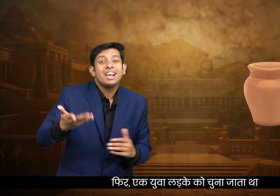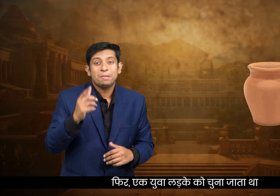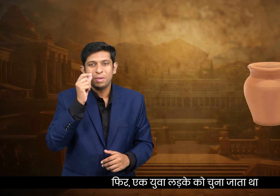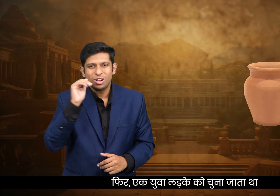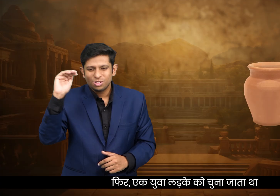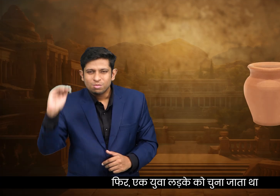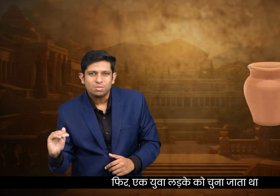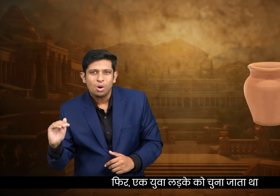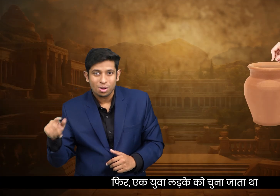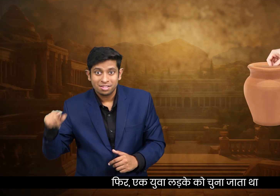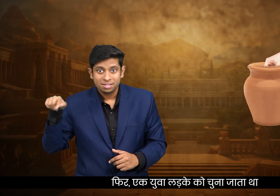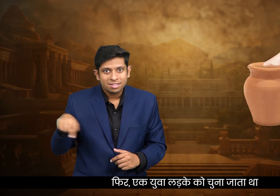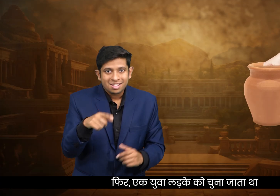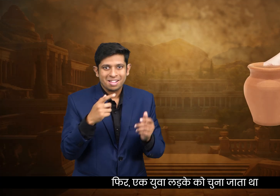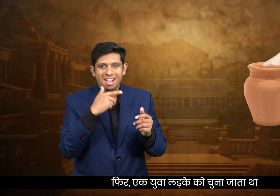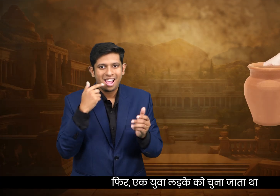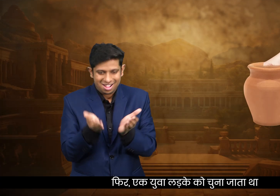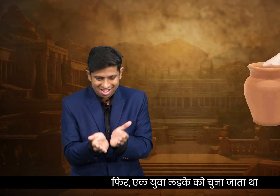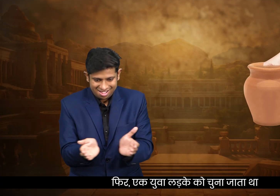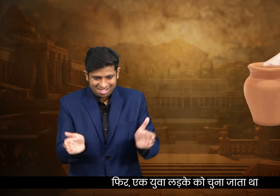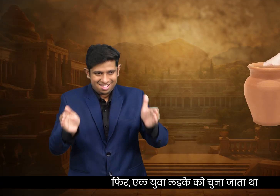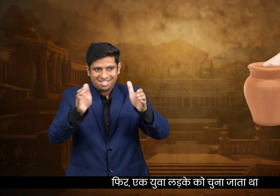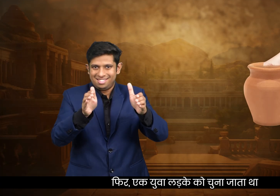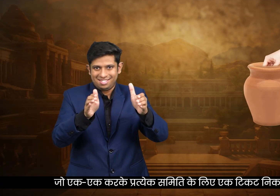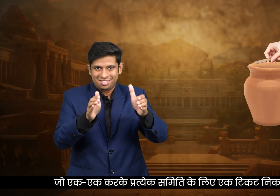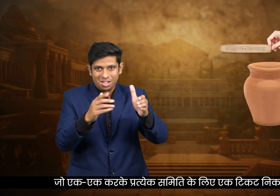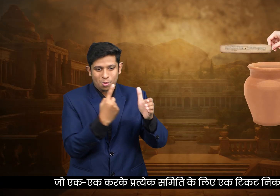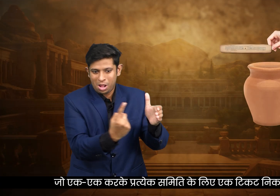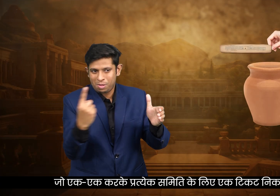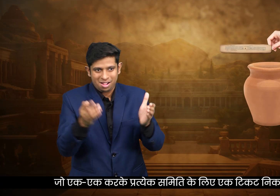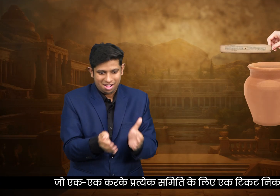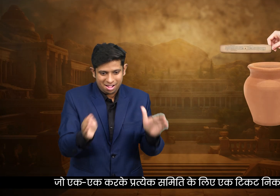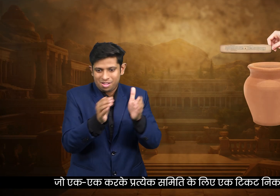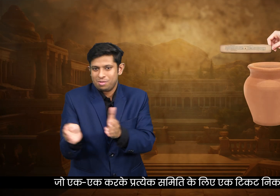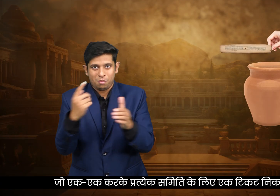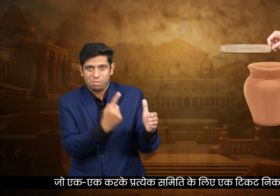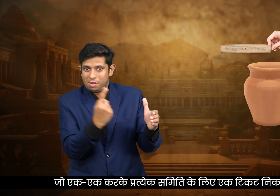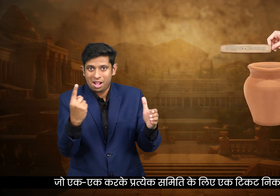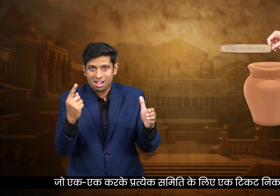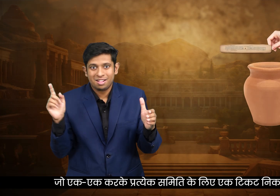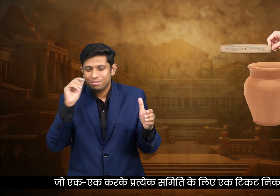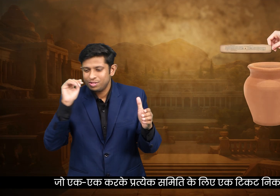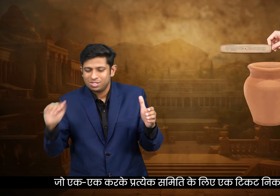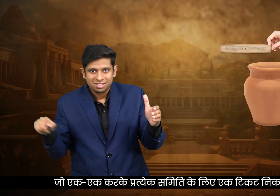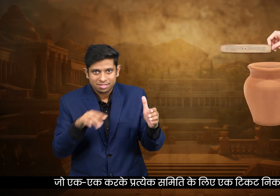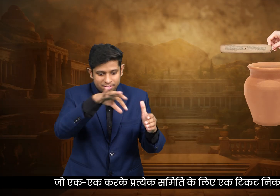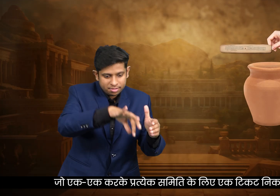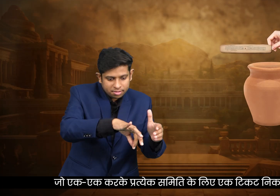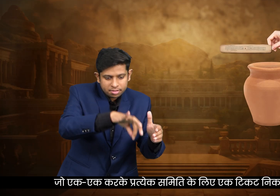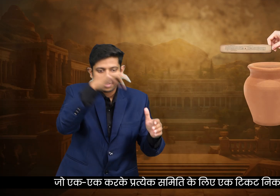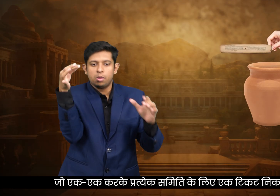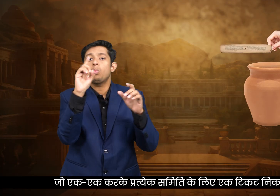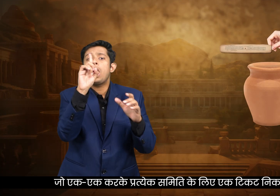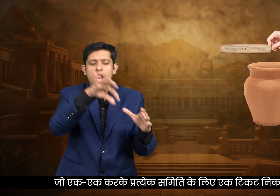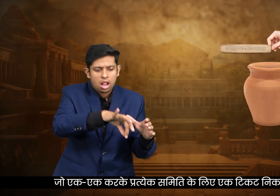फिर एक युवा लड़के को चुना जाता था, जो एक एक करके प्रत्येक समिति के लिए